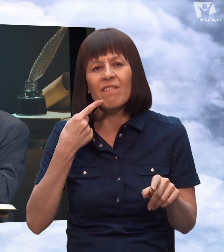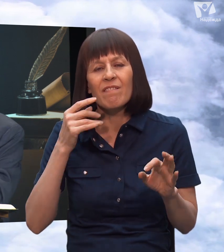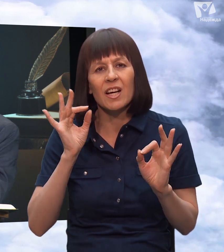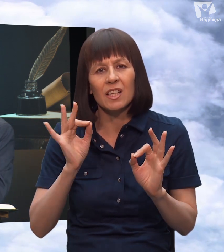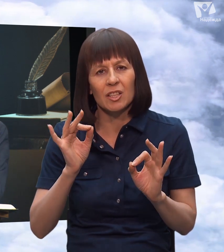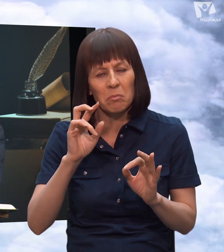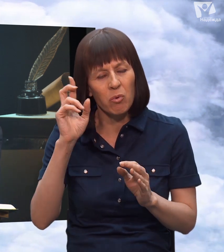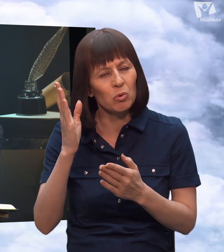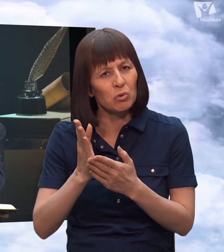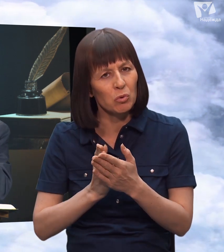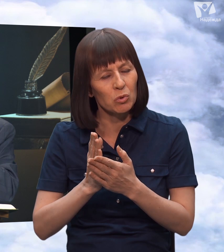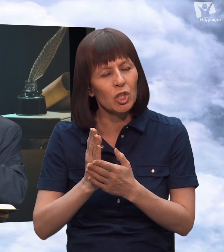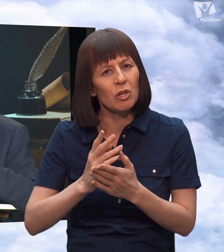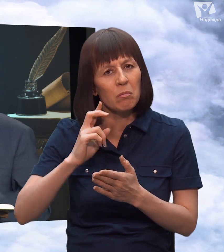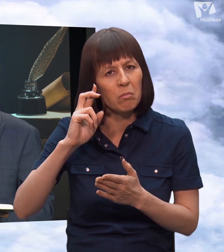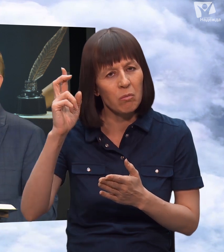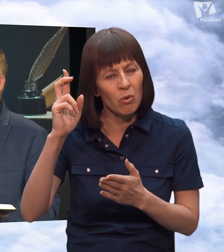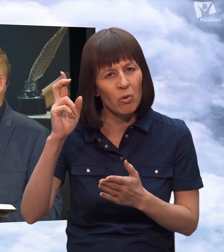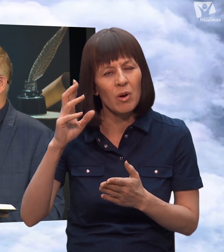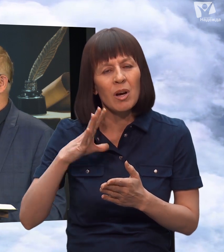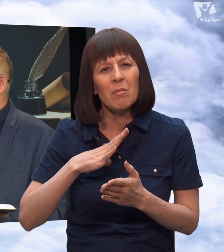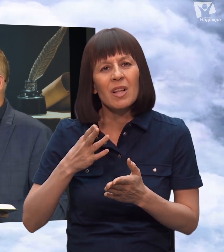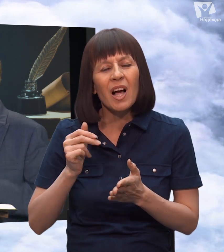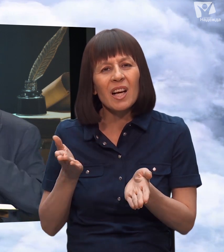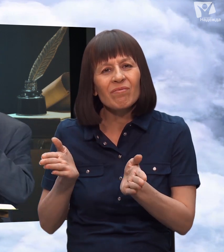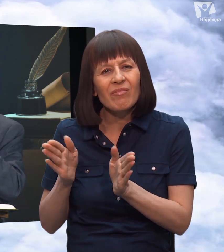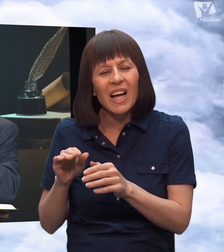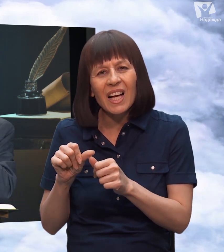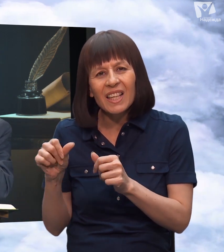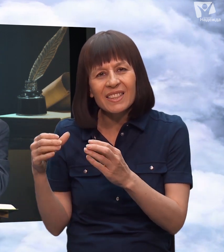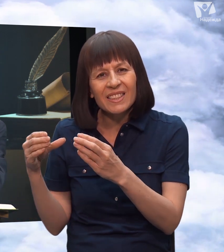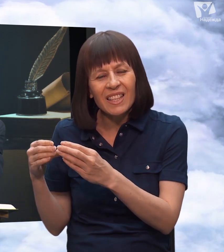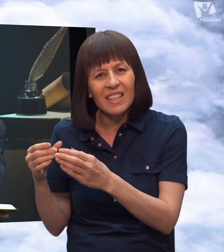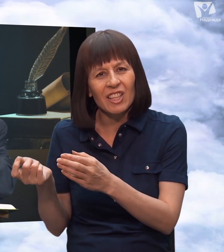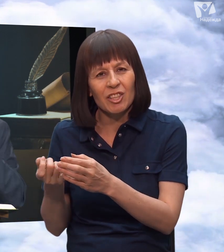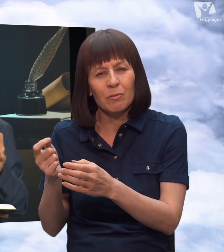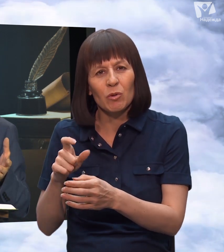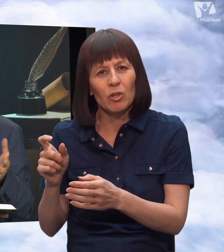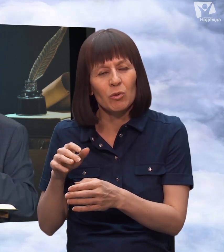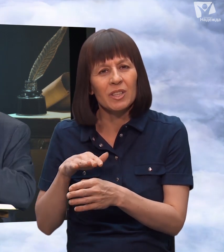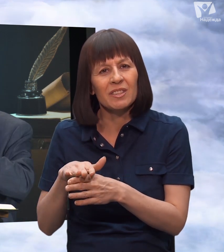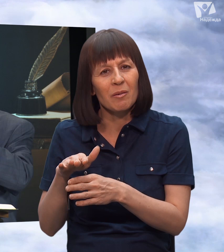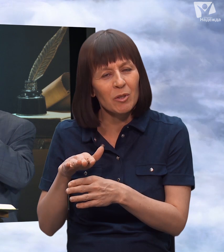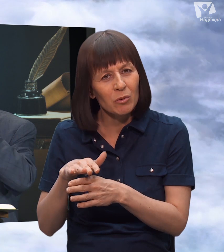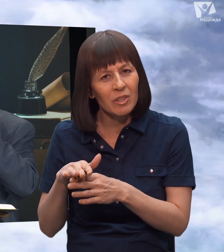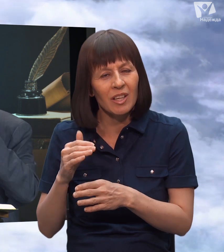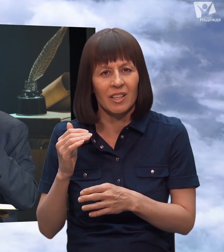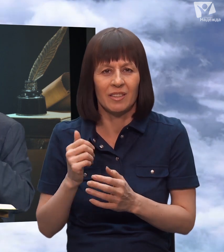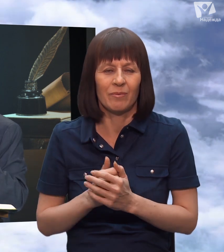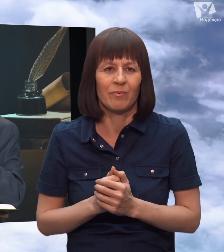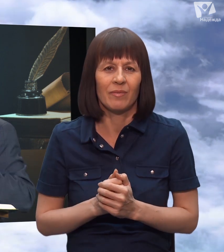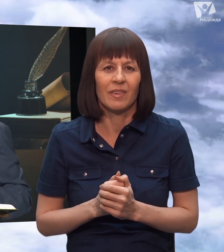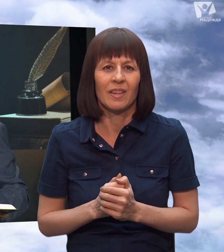книгу второзаконие эта книга о законе ведь читали контекст ведь